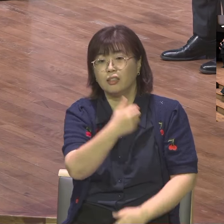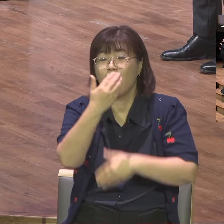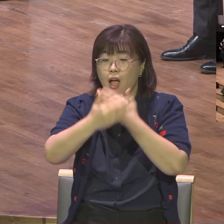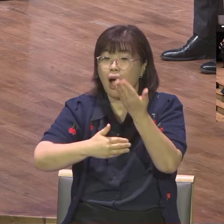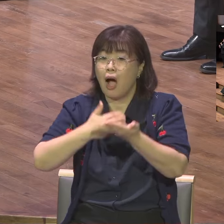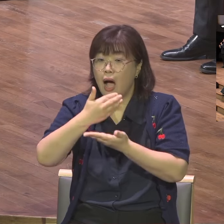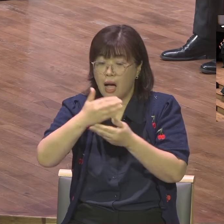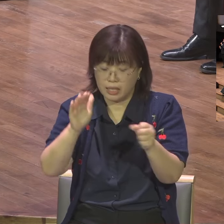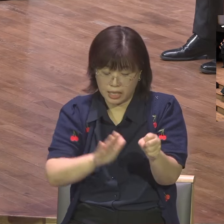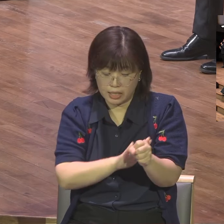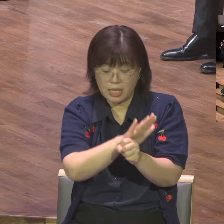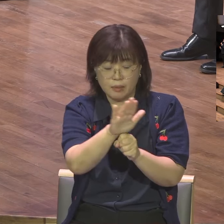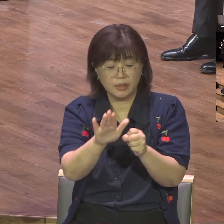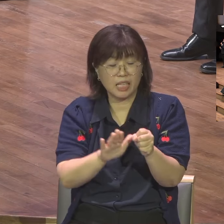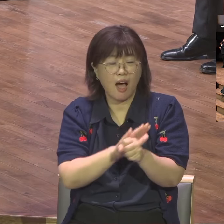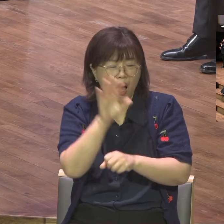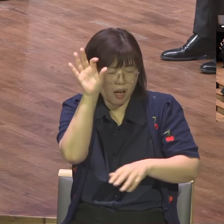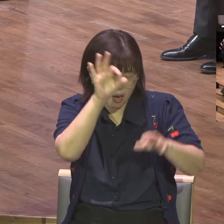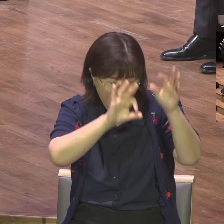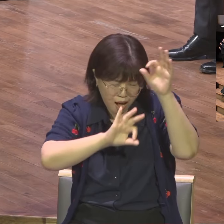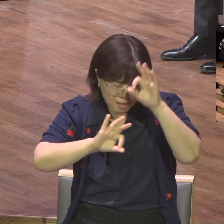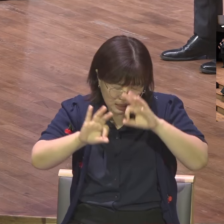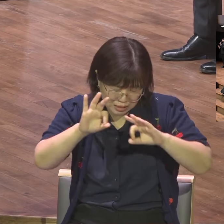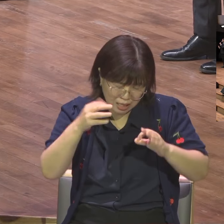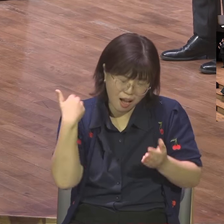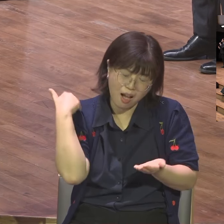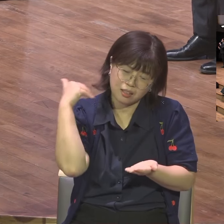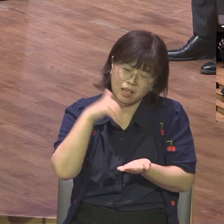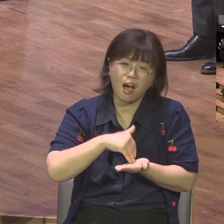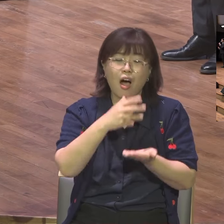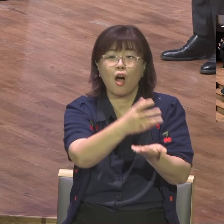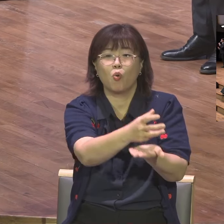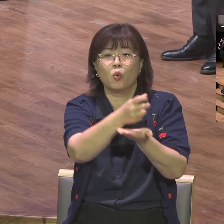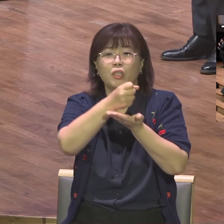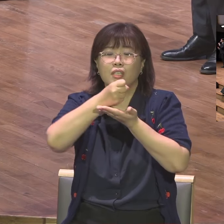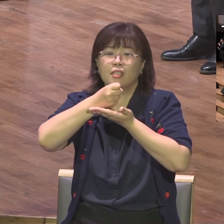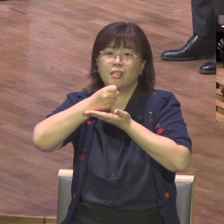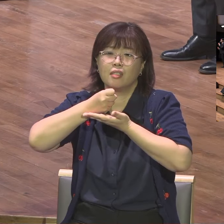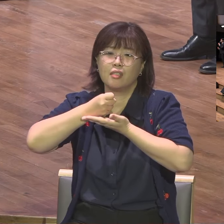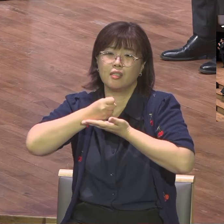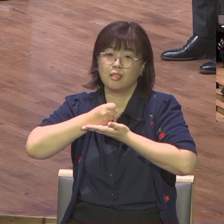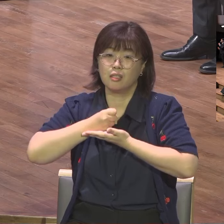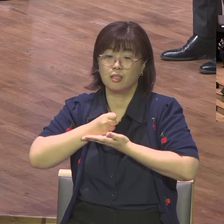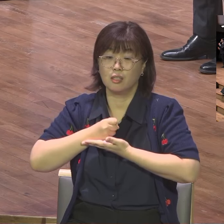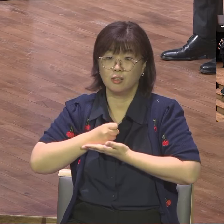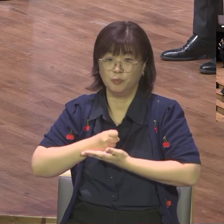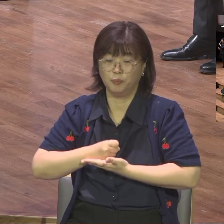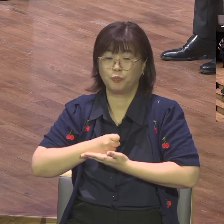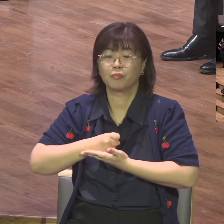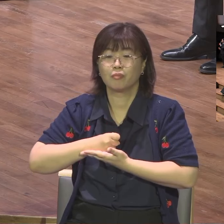빼앗겨버린 하나님 사랑 찾아오리